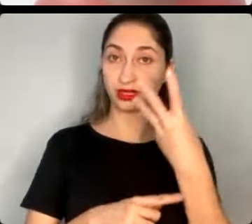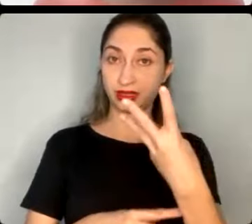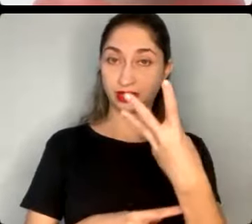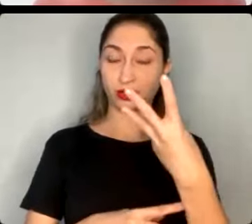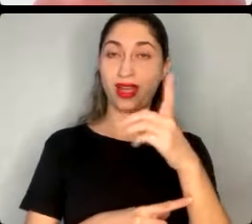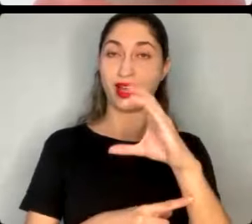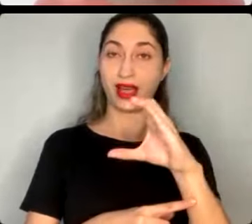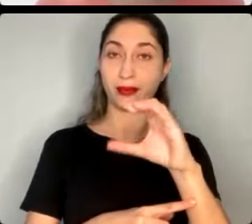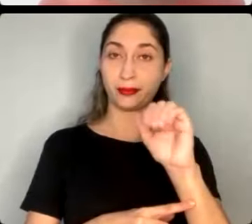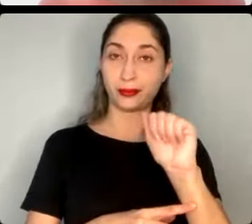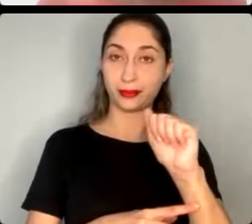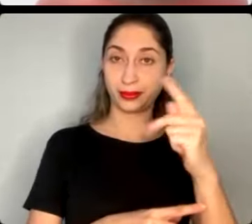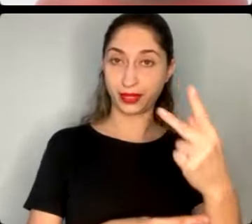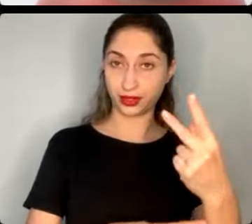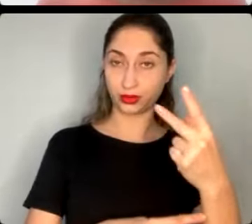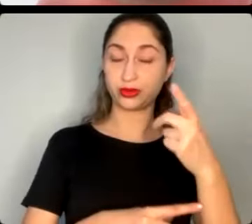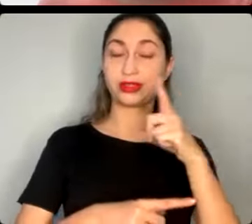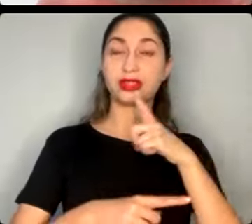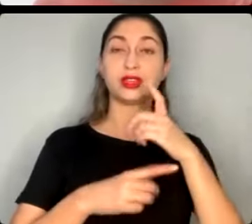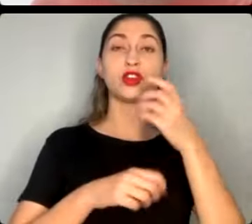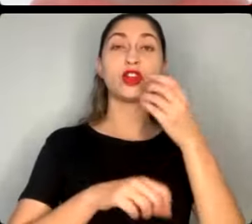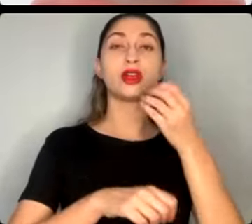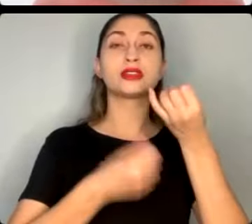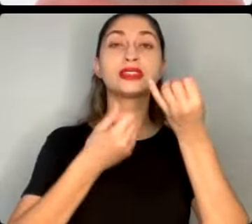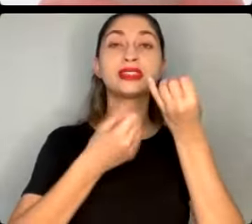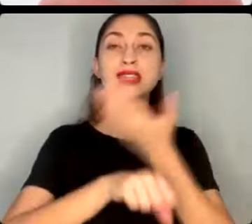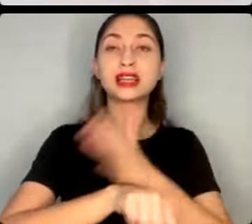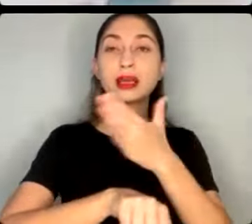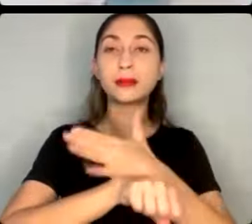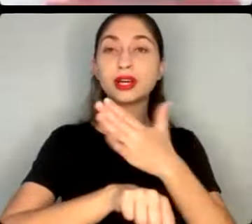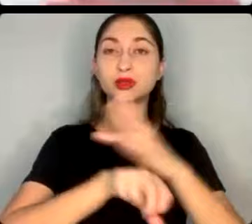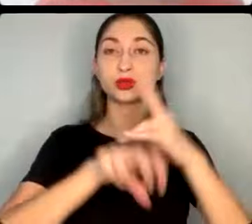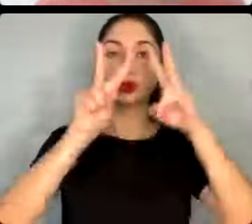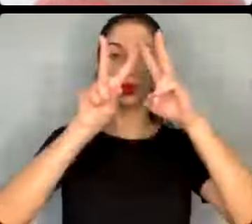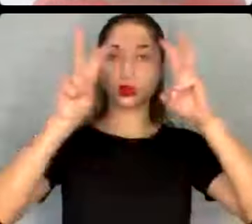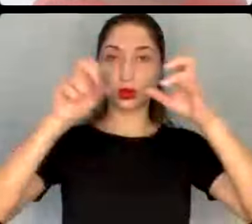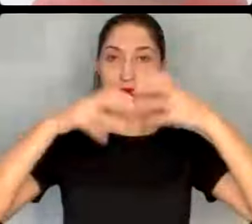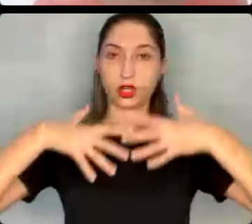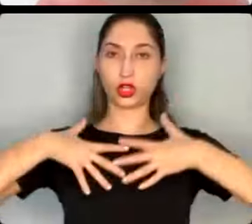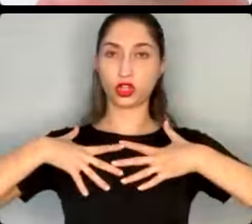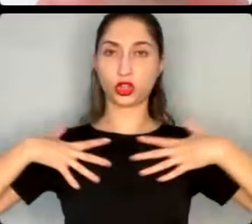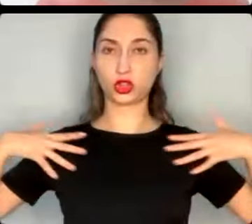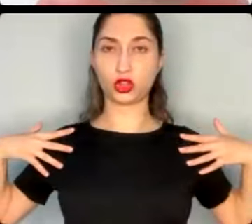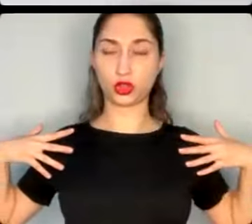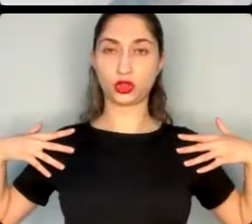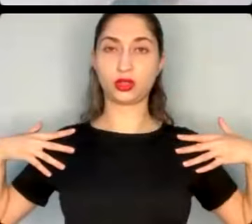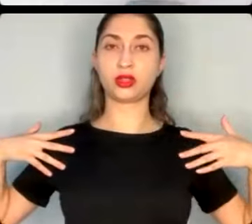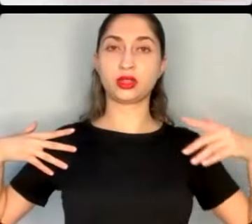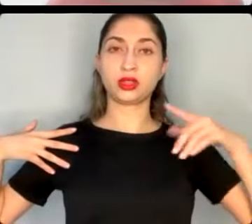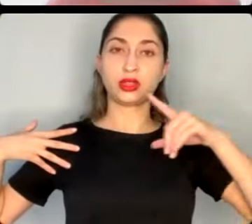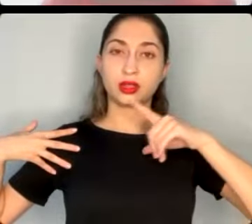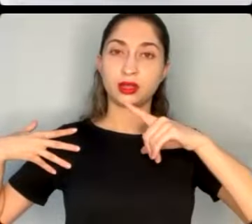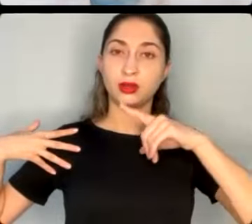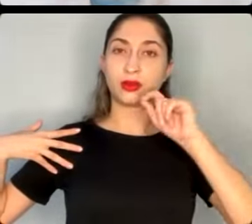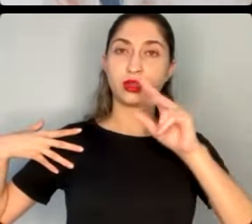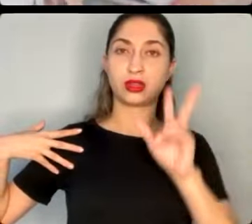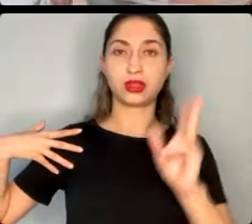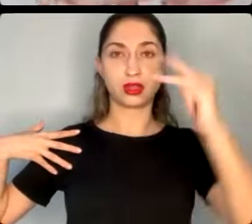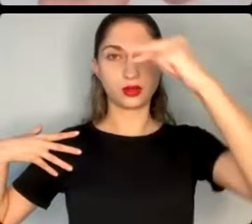uma oficina sobre o arcabouço do tórax. É uma oficina, né? Seria o ateliê, né? Que você vai